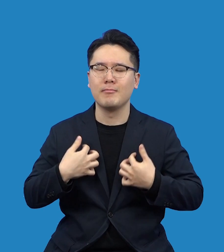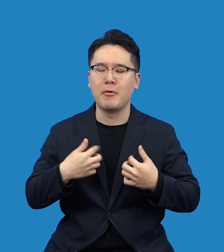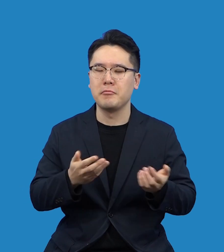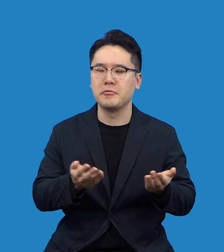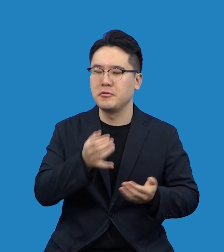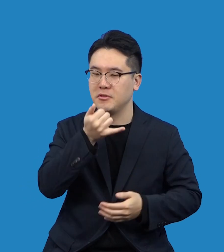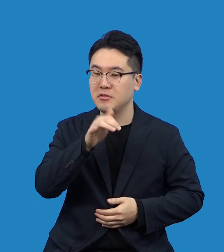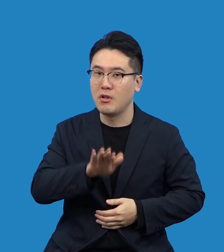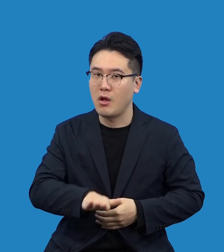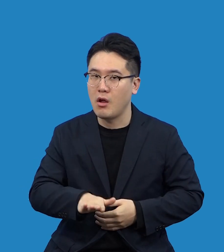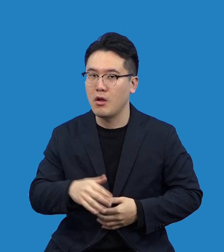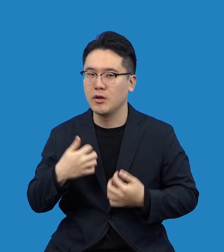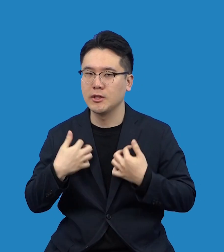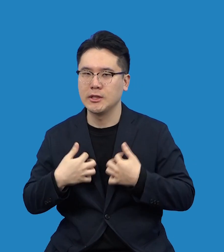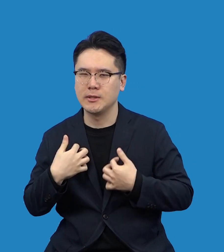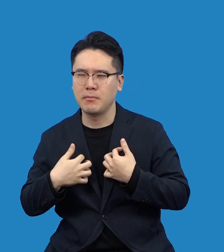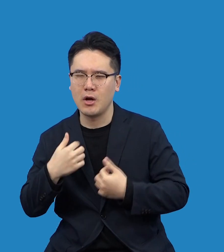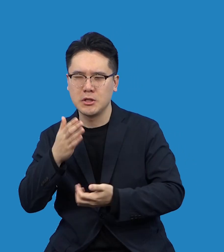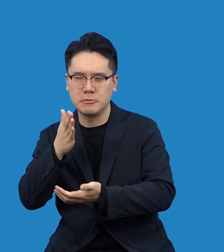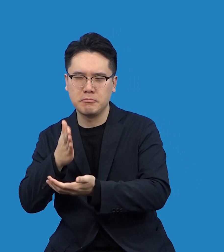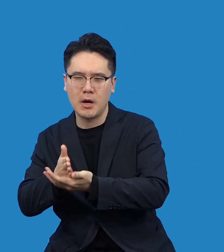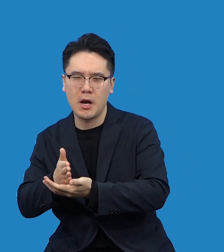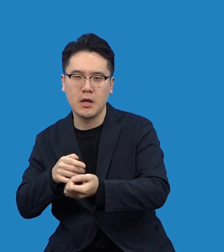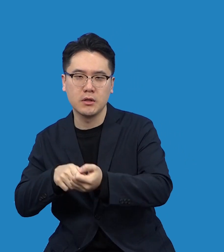기뻐하지 말라는 의미가 뭘까요?